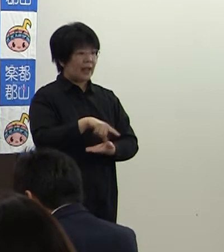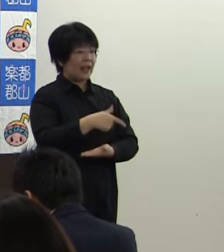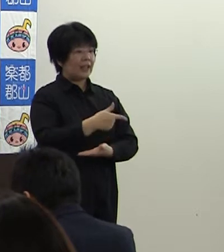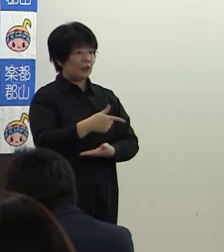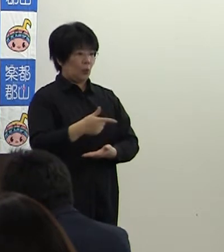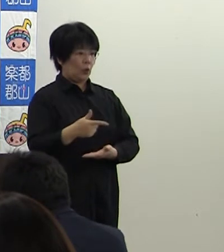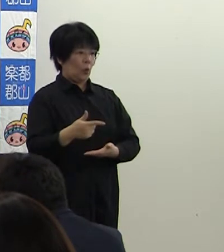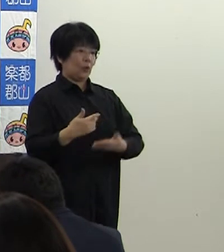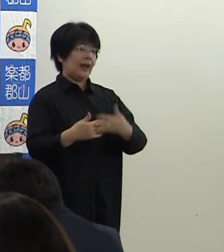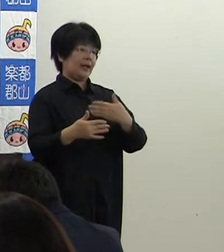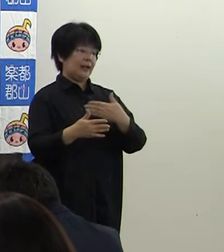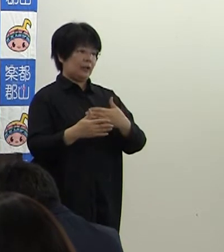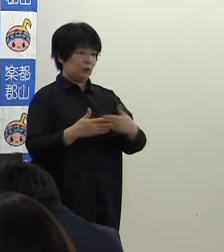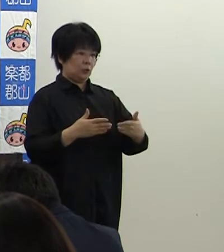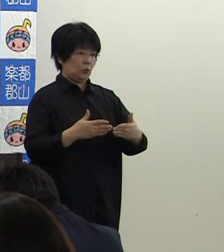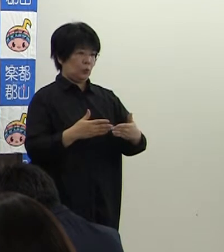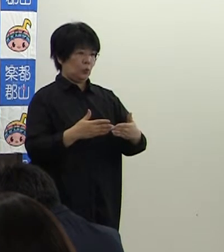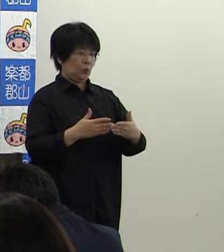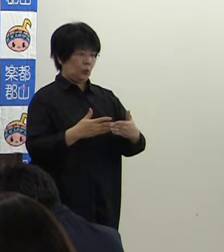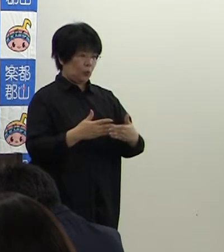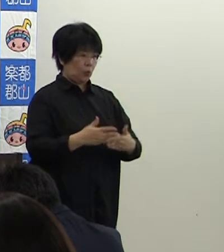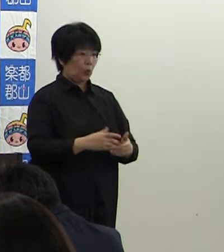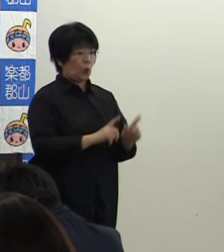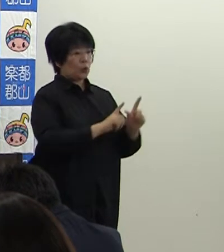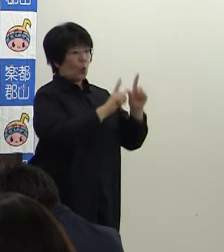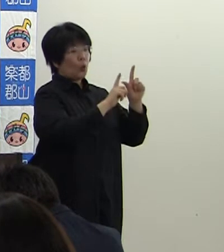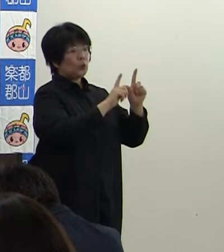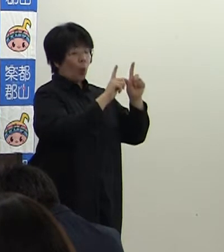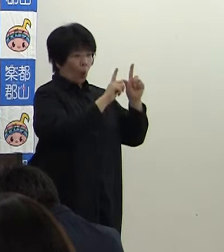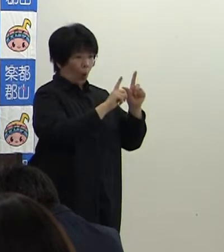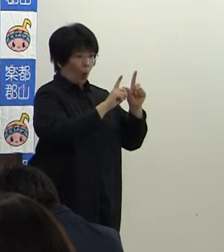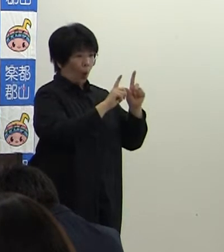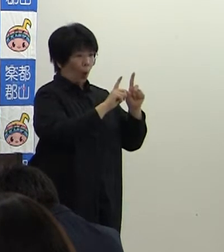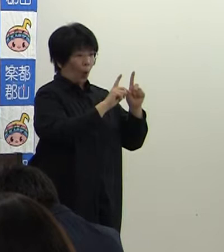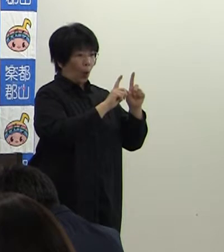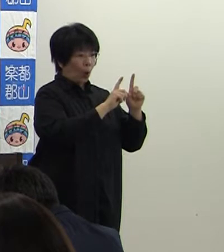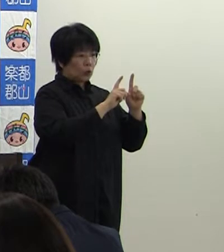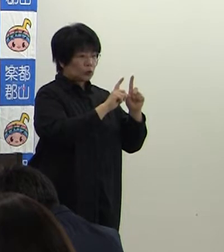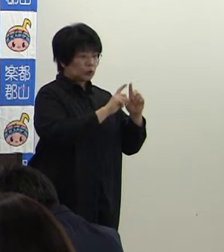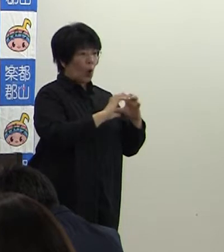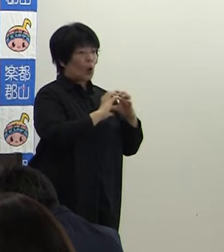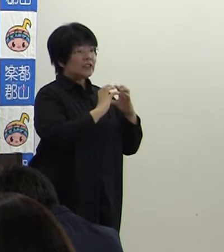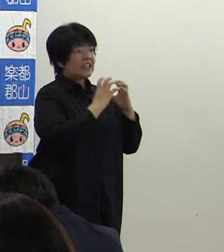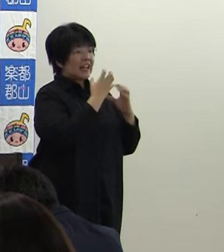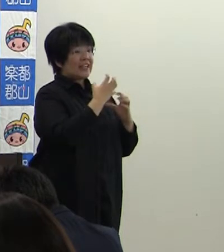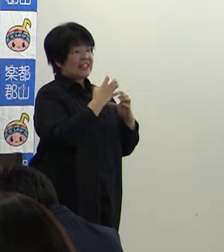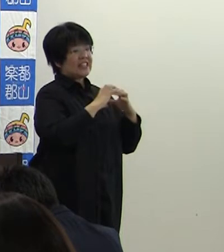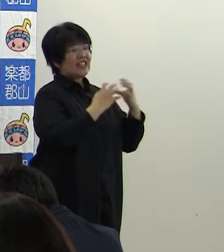皆さんバスで新宿から郡山駅まで高速バスで来ていただいて、そして市内、